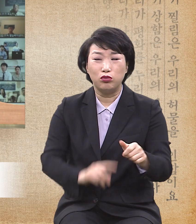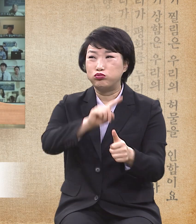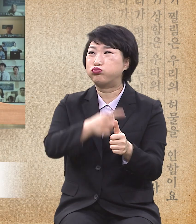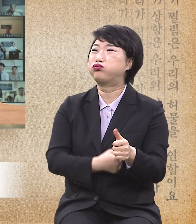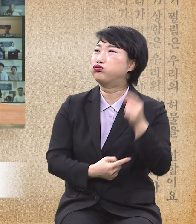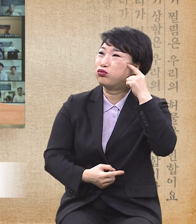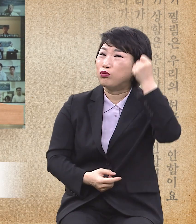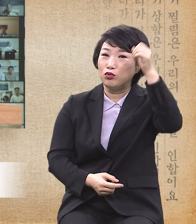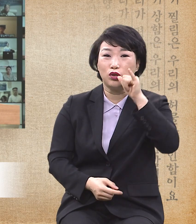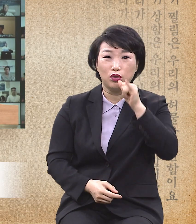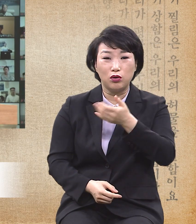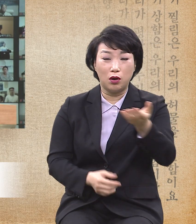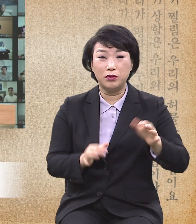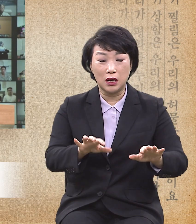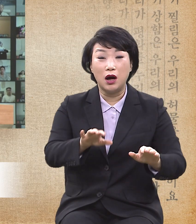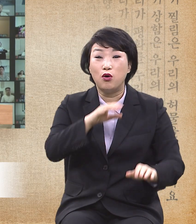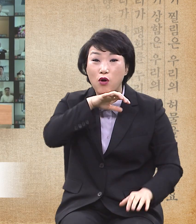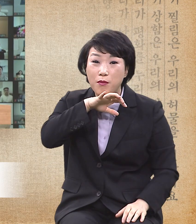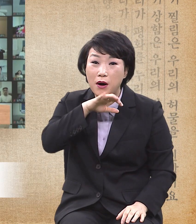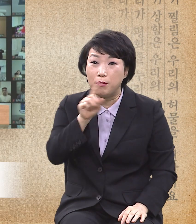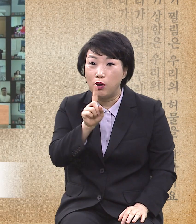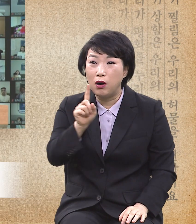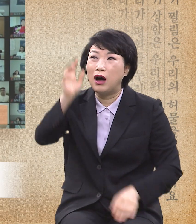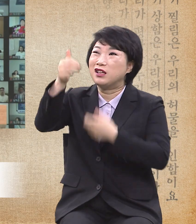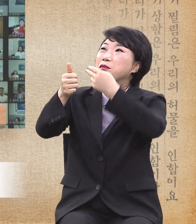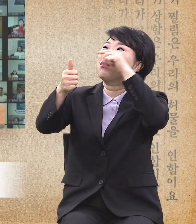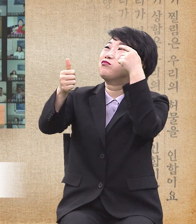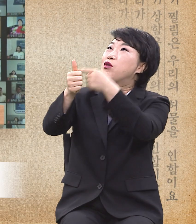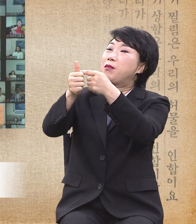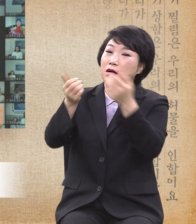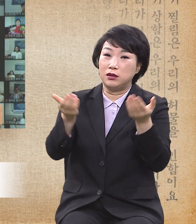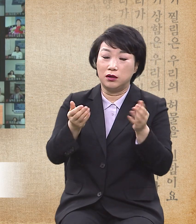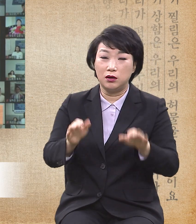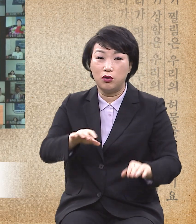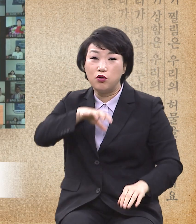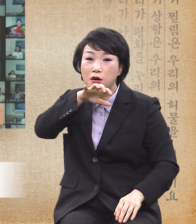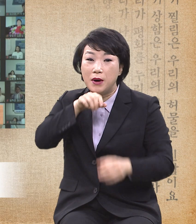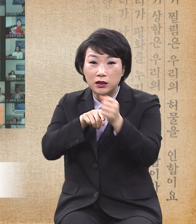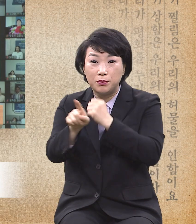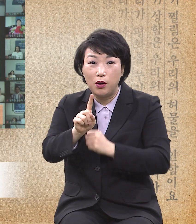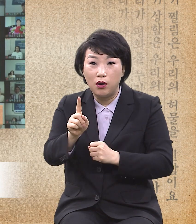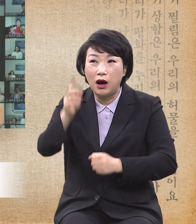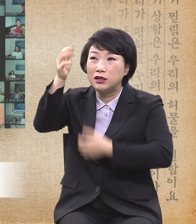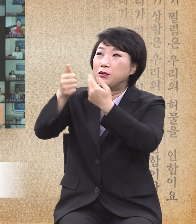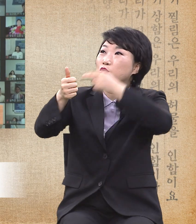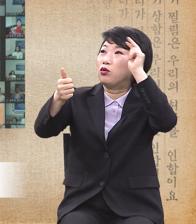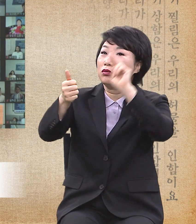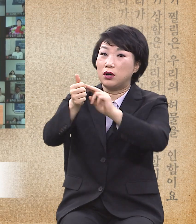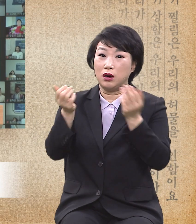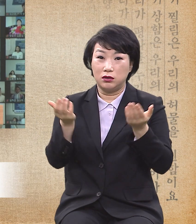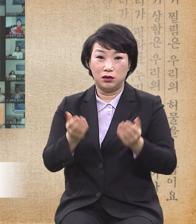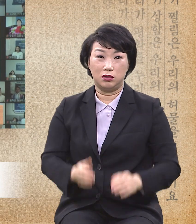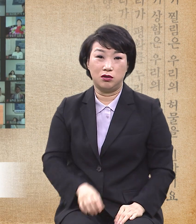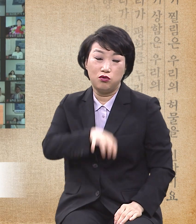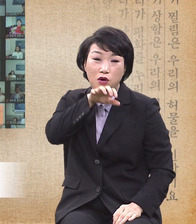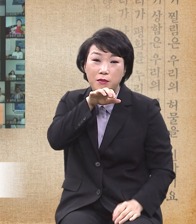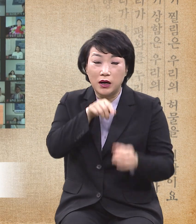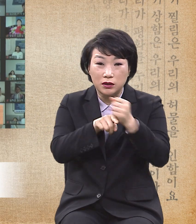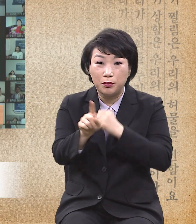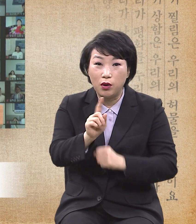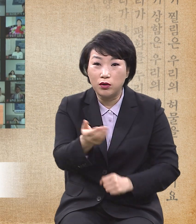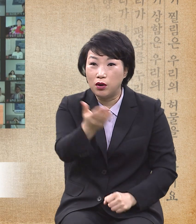알아. 원망에 모여 하나님을 비방하는 것이지. 원망에 모여 하나님을 도전하는 것이지. 원망에